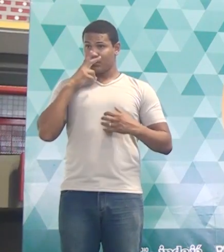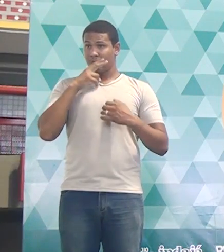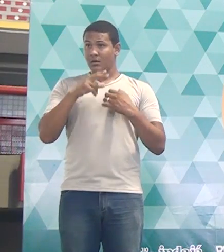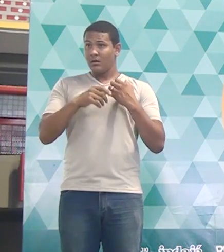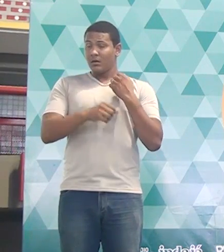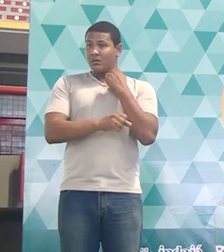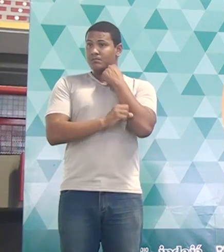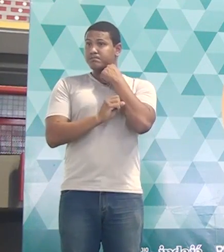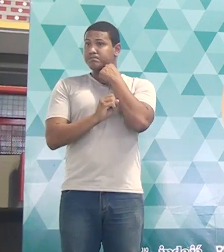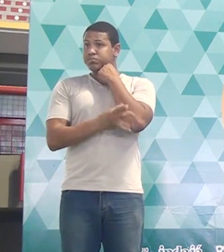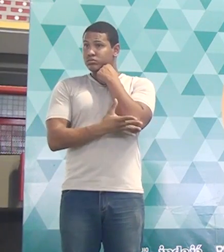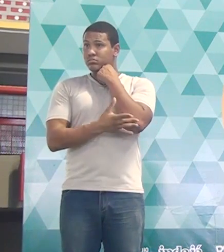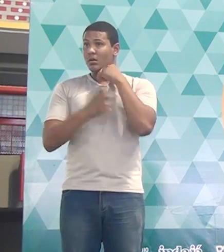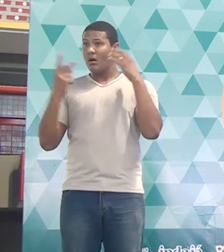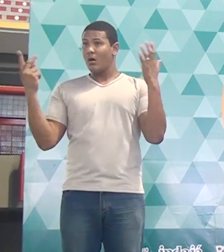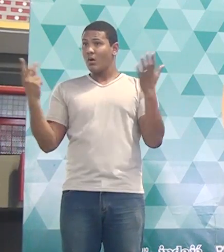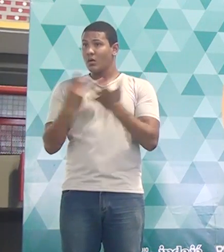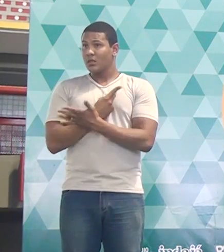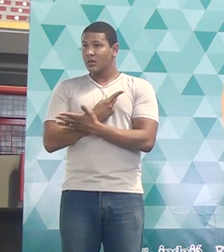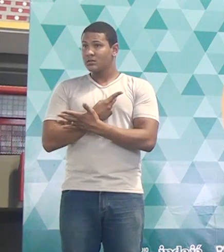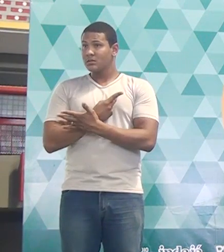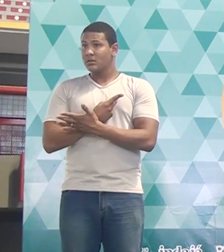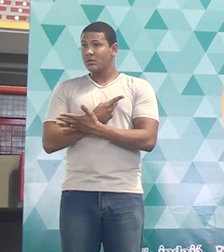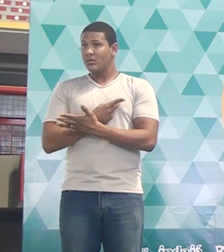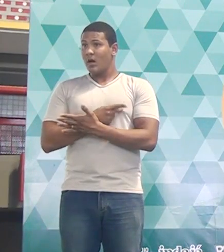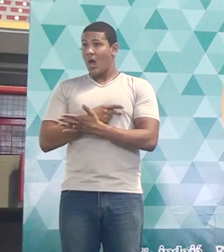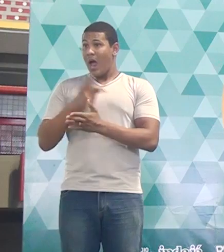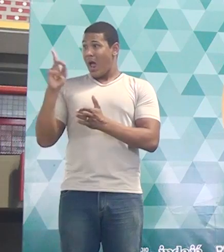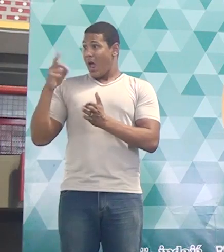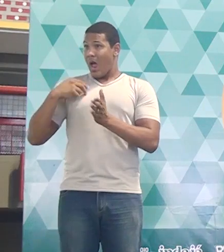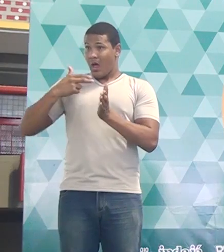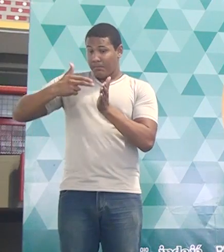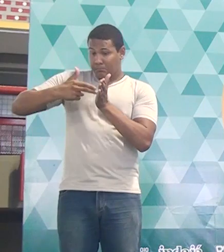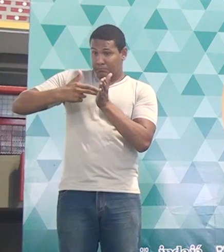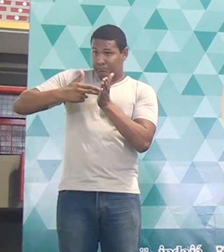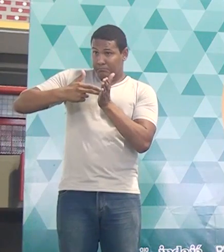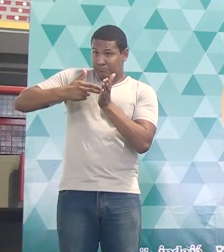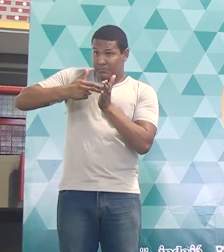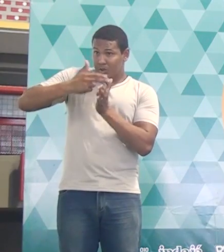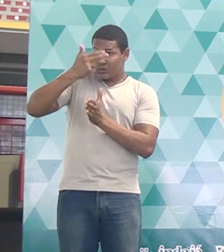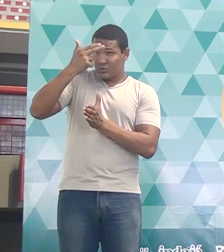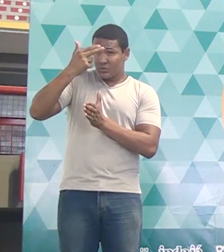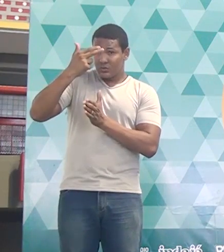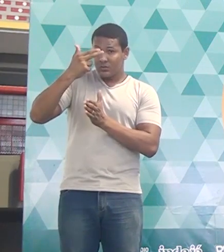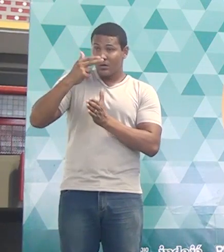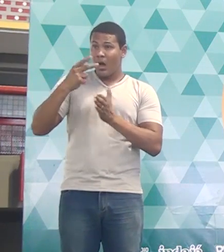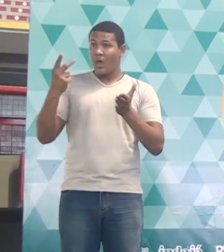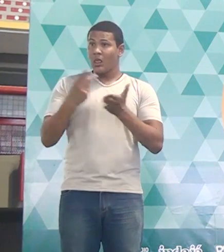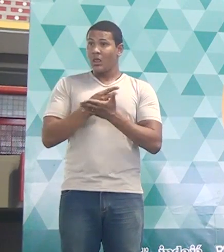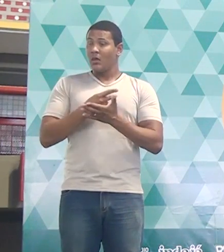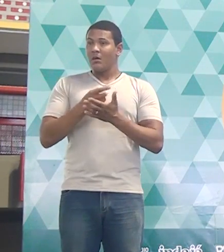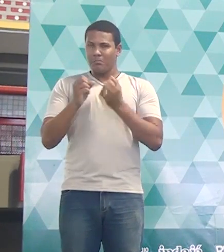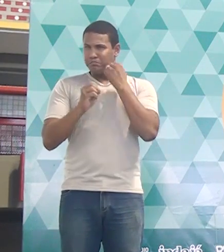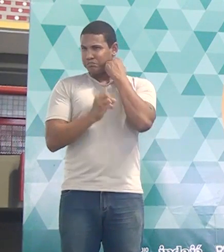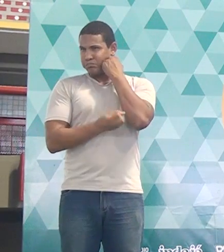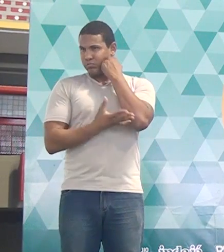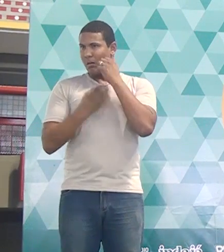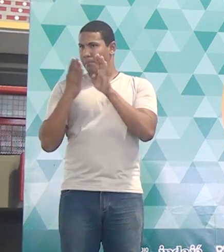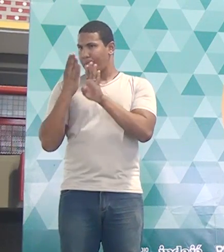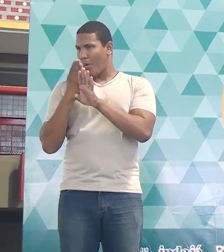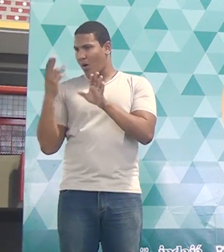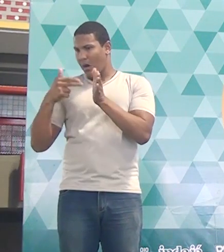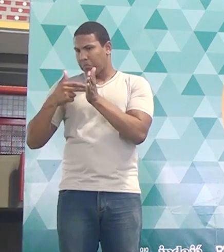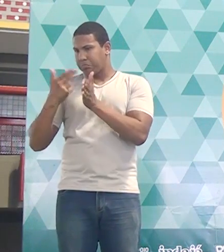bisturi elétrico, provocaram uma pequena combustão. Houve um pequeno incêndio e a mulher saiu de lá toda queimada,